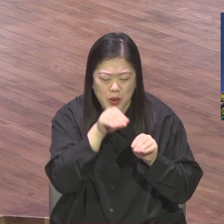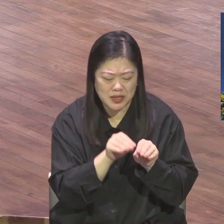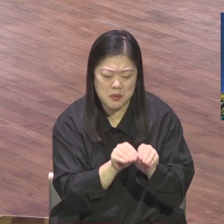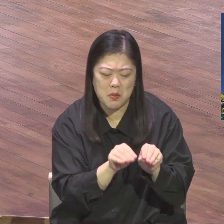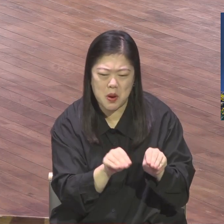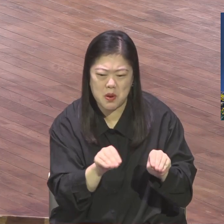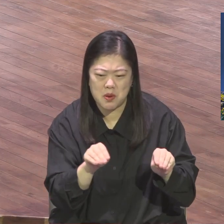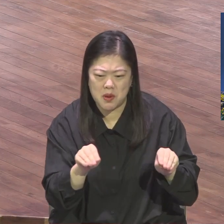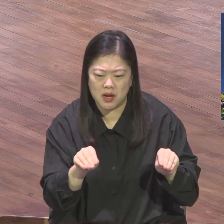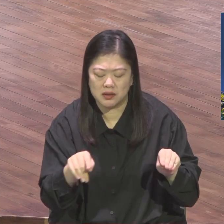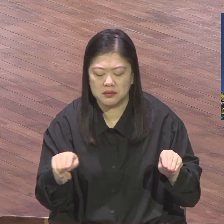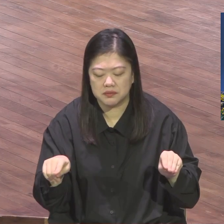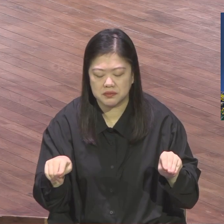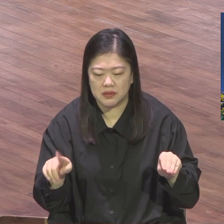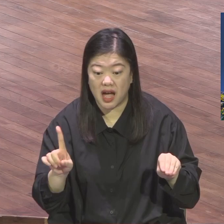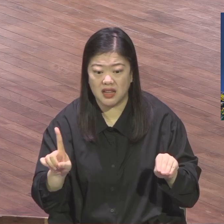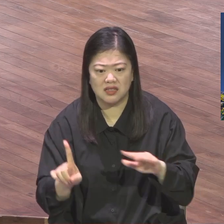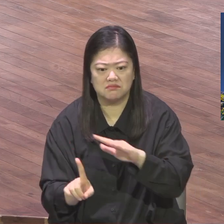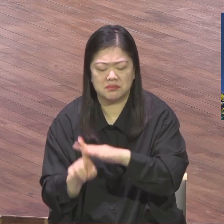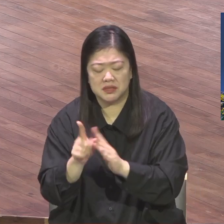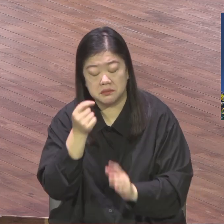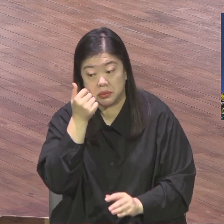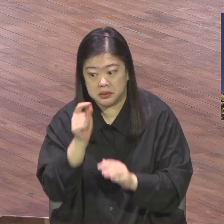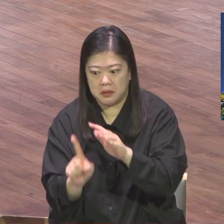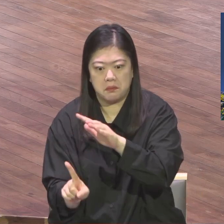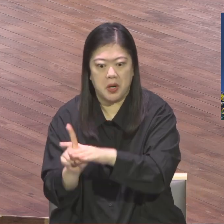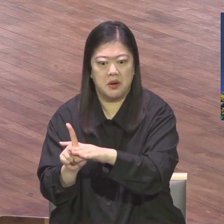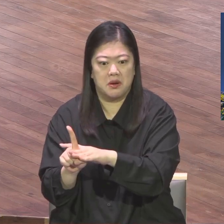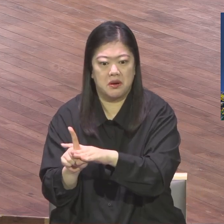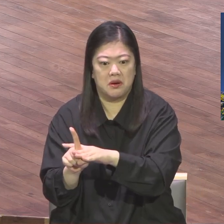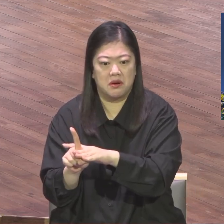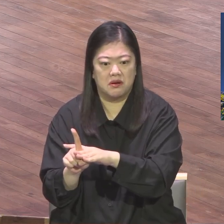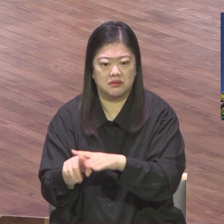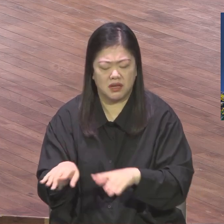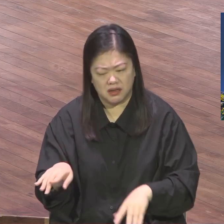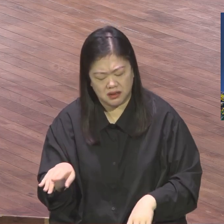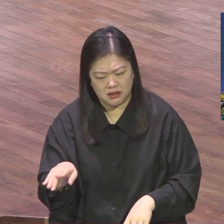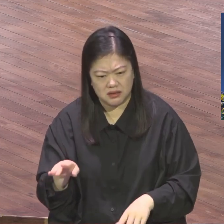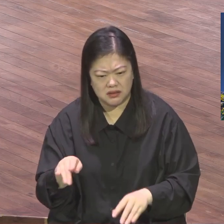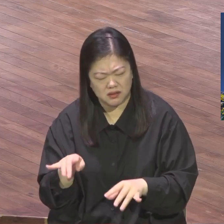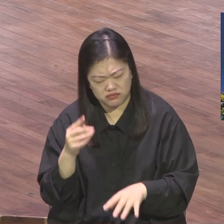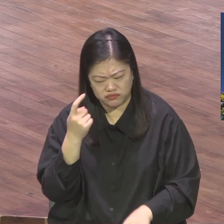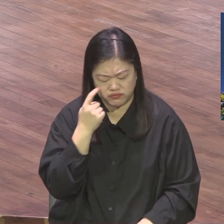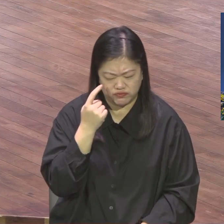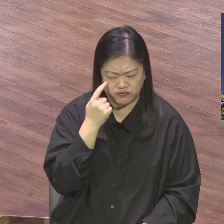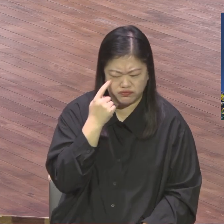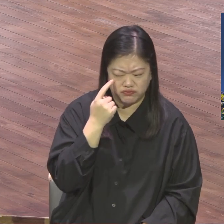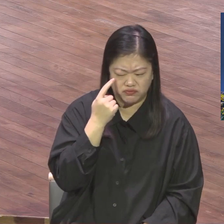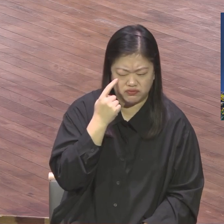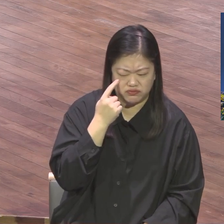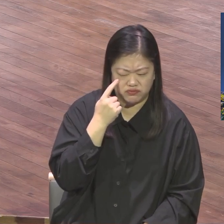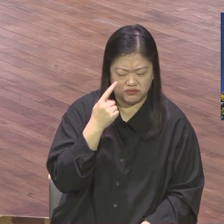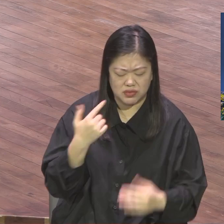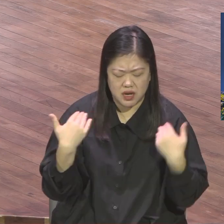좀 건방질 정도로 좀 누가 볼 때 좀 교만할 정도로 당당해야 돼요.